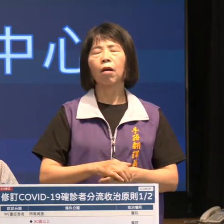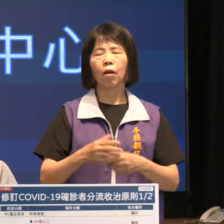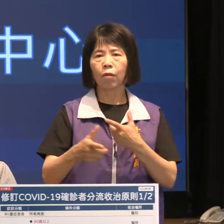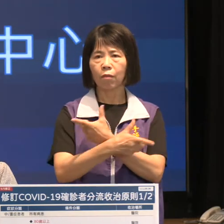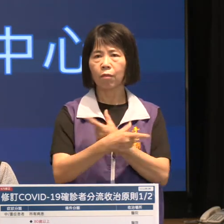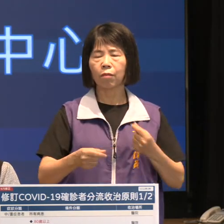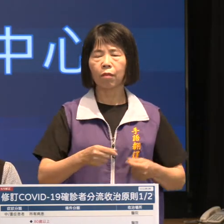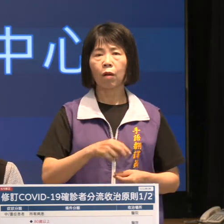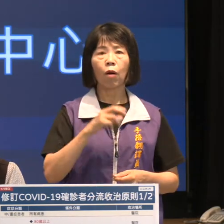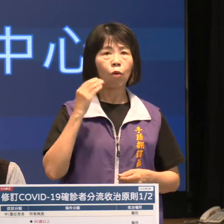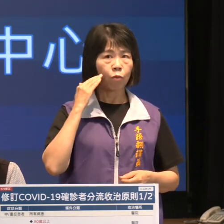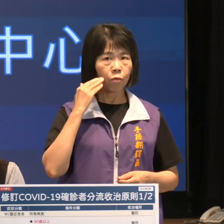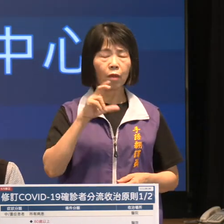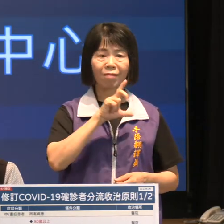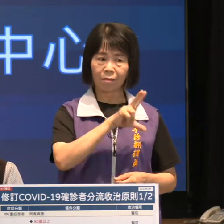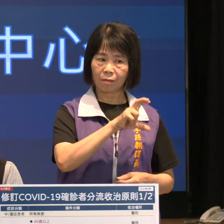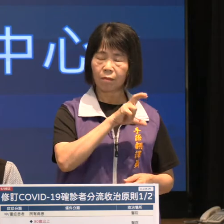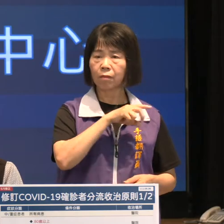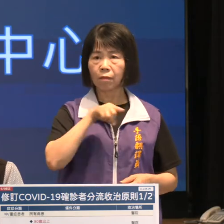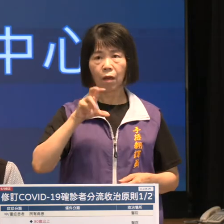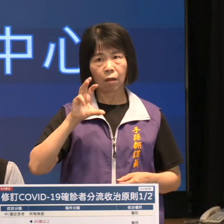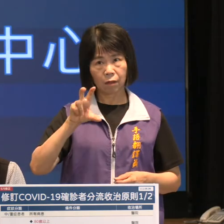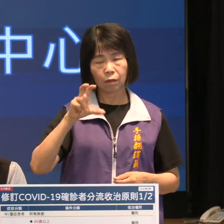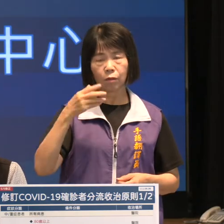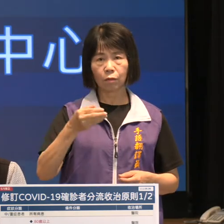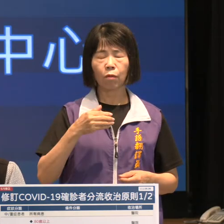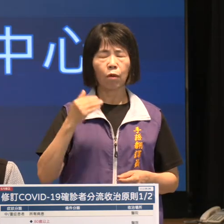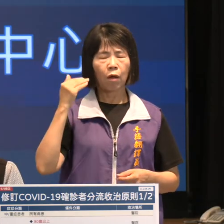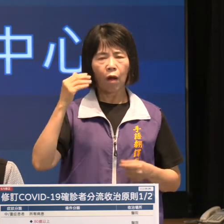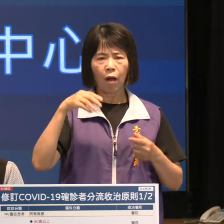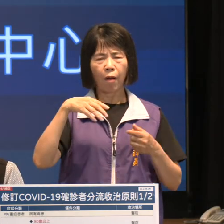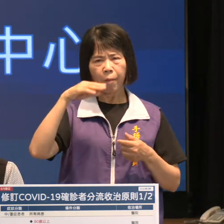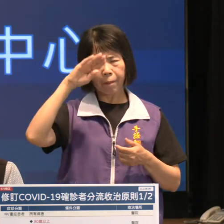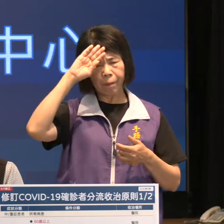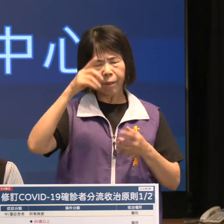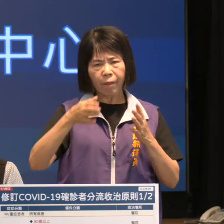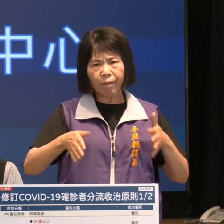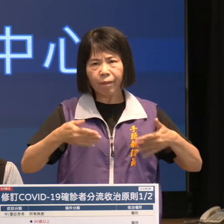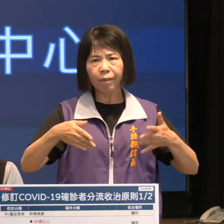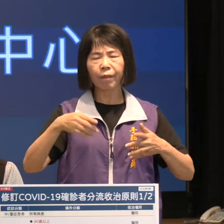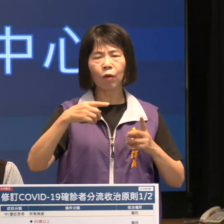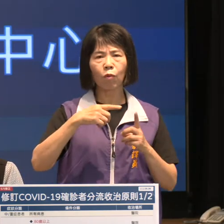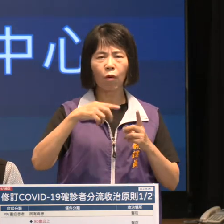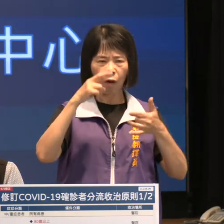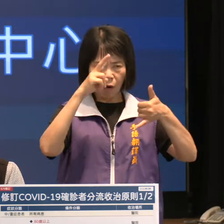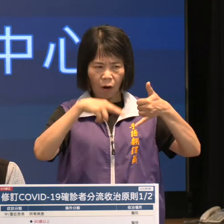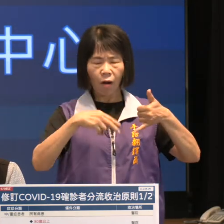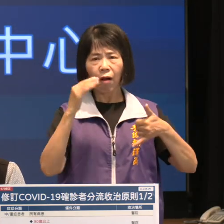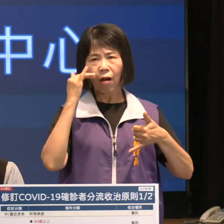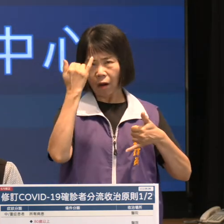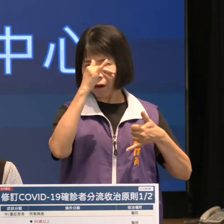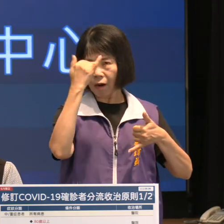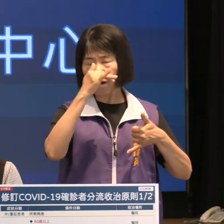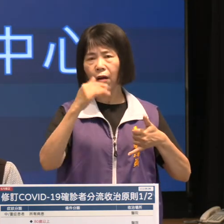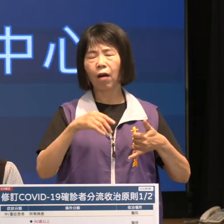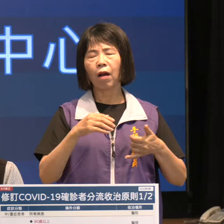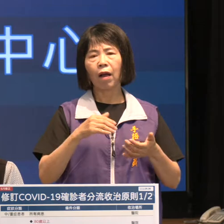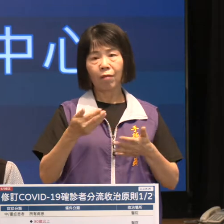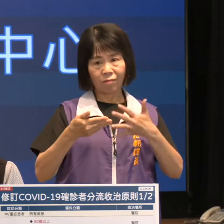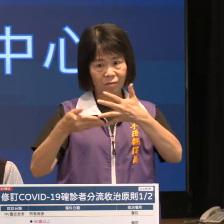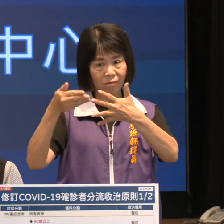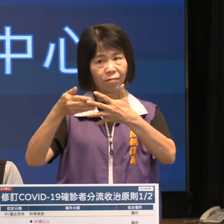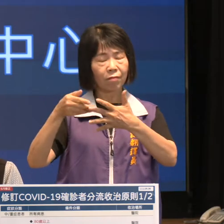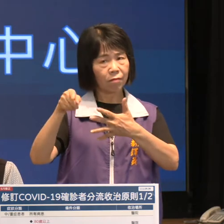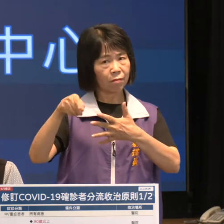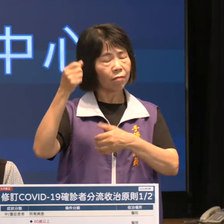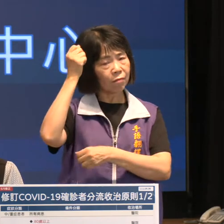呢，那他是一个无症状或轻症的，那他就住加强版的防疫旅馆，记得这是无症状跟轻症哈。